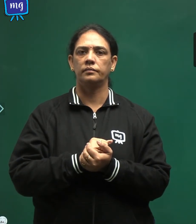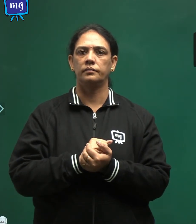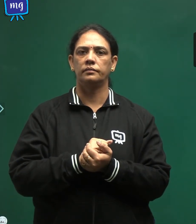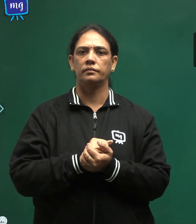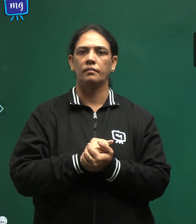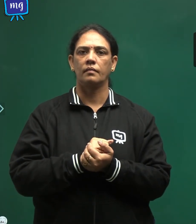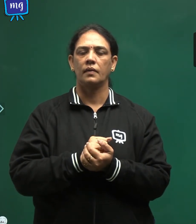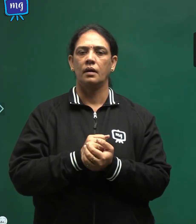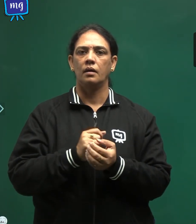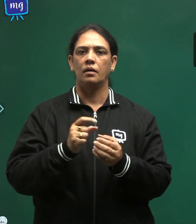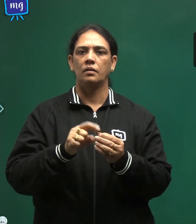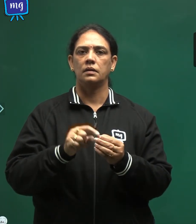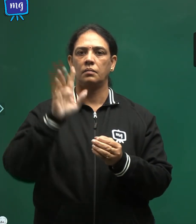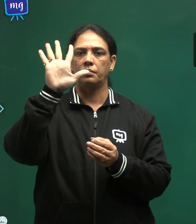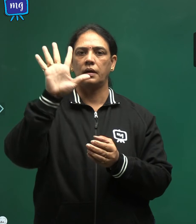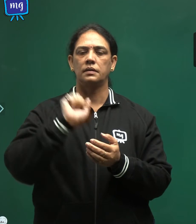प्रश्न नंबर 5,